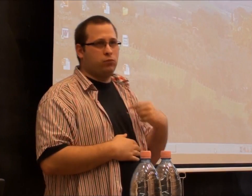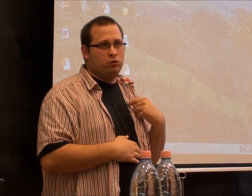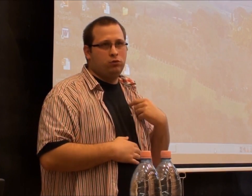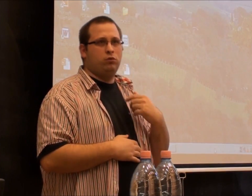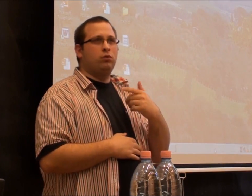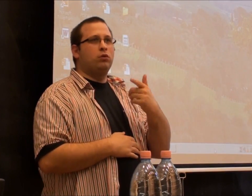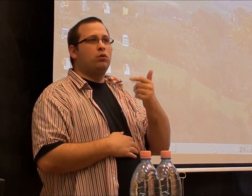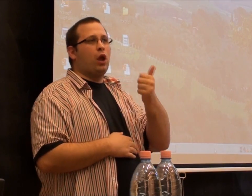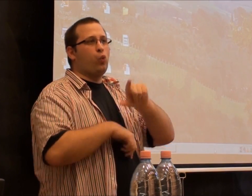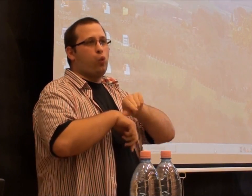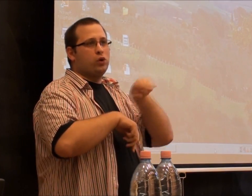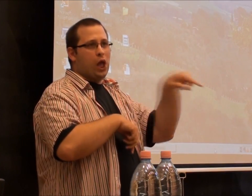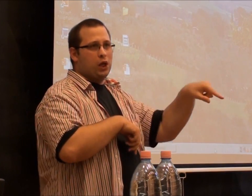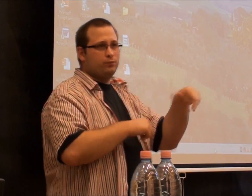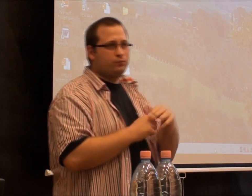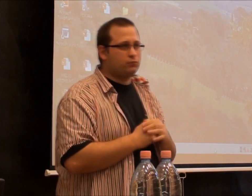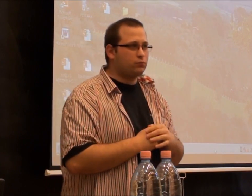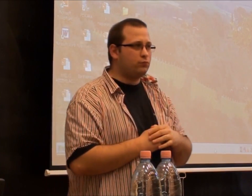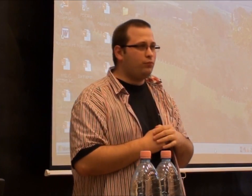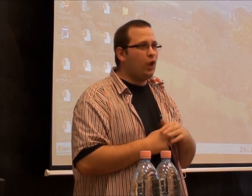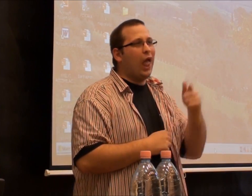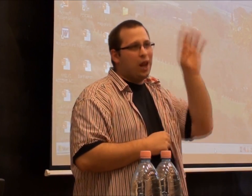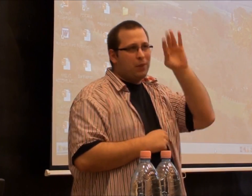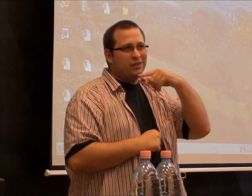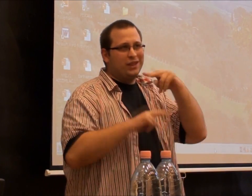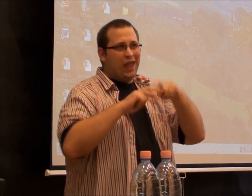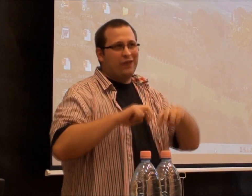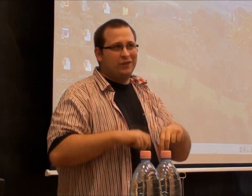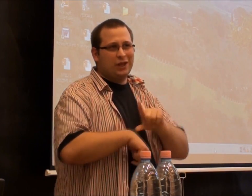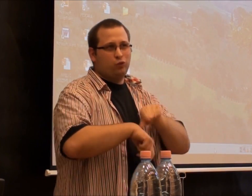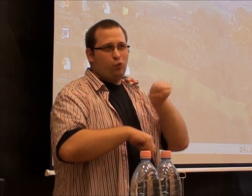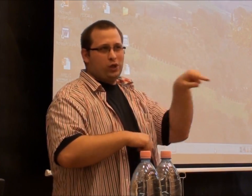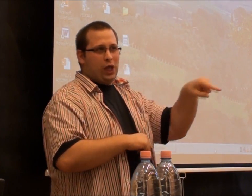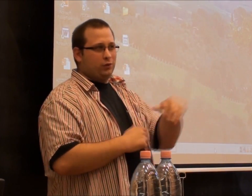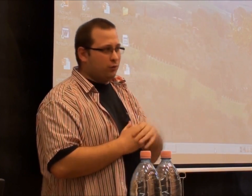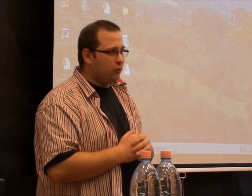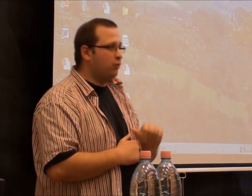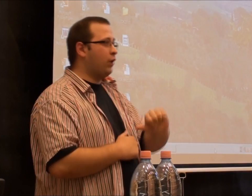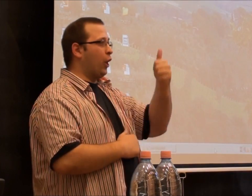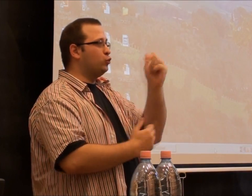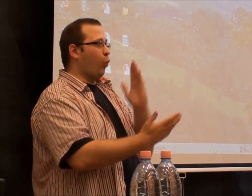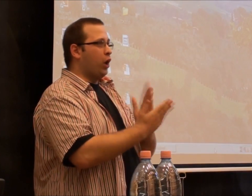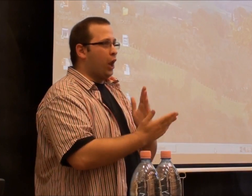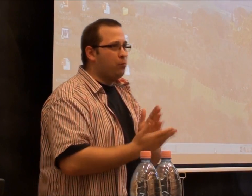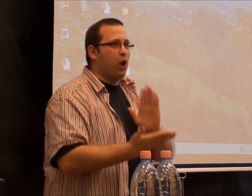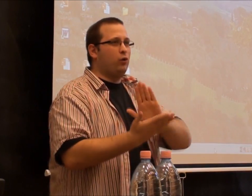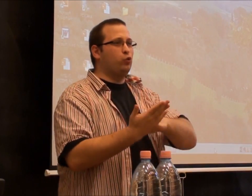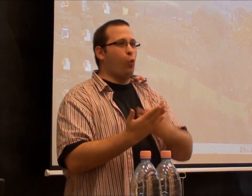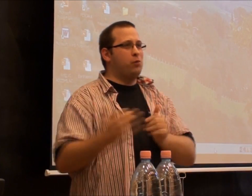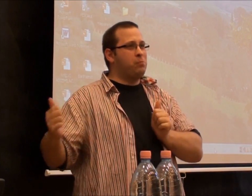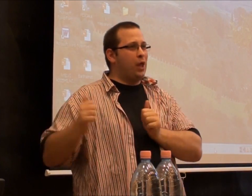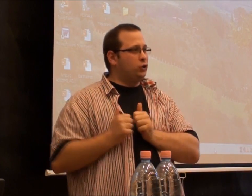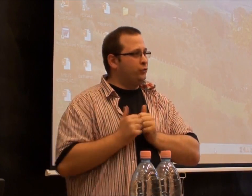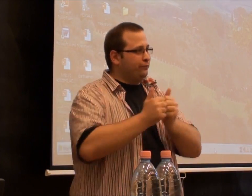Nemrég januárban egy órán, elméleti nyelvészet óra volt, első alkalommal a